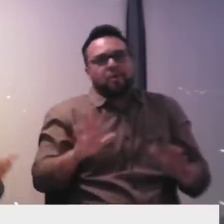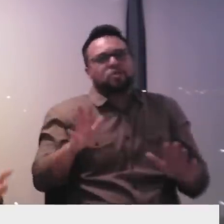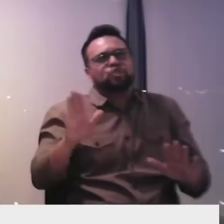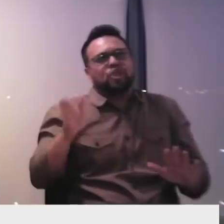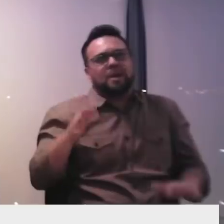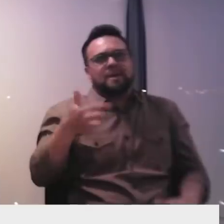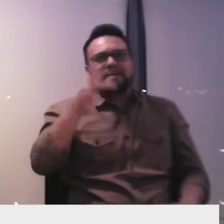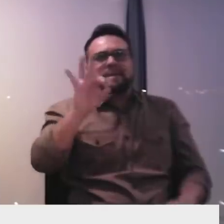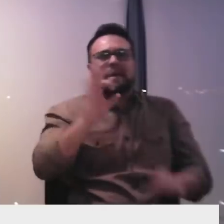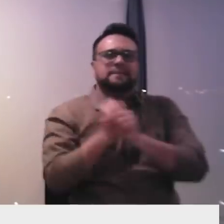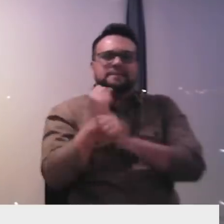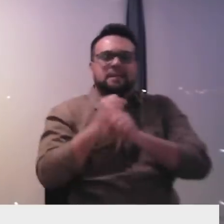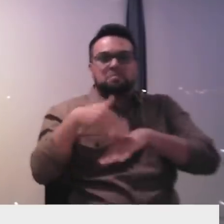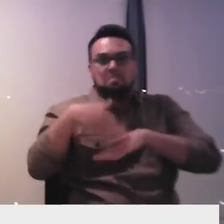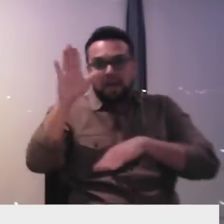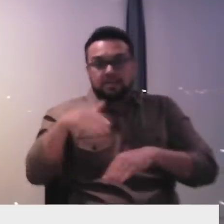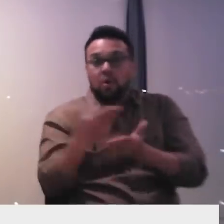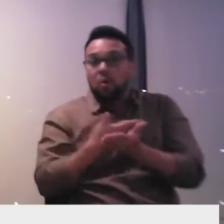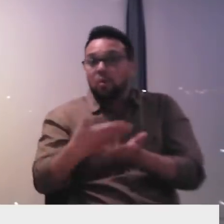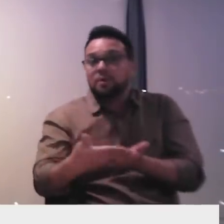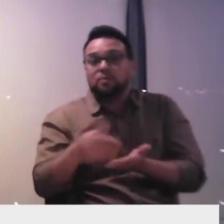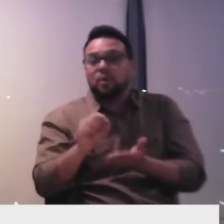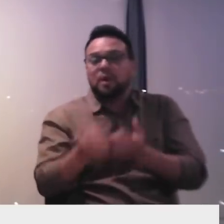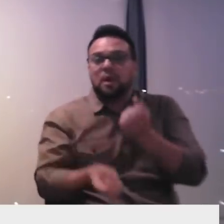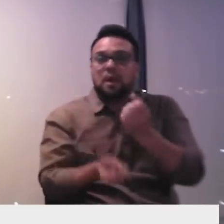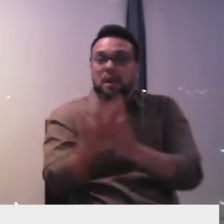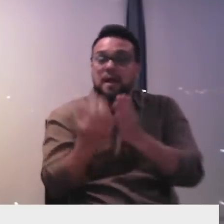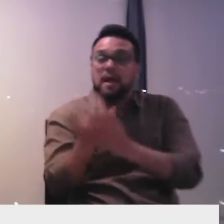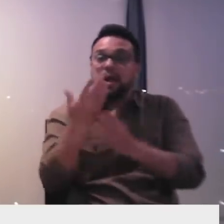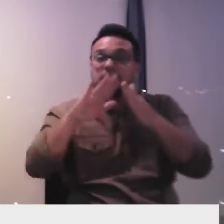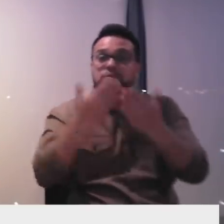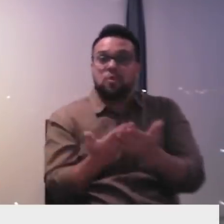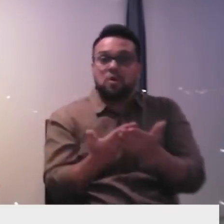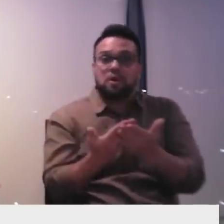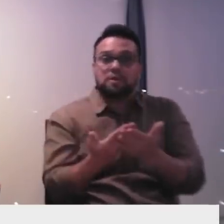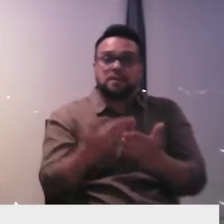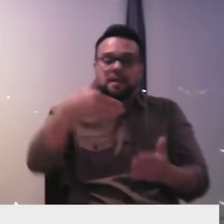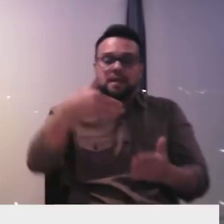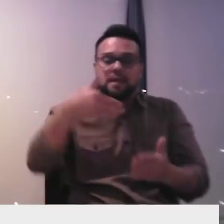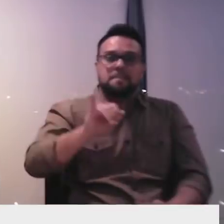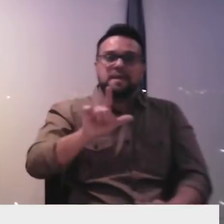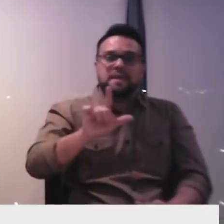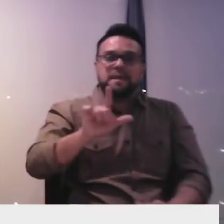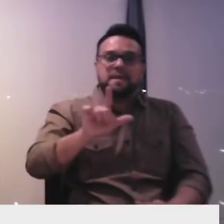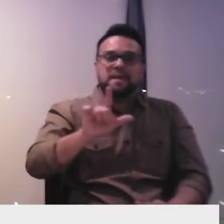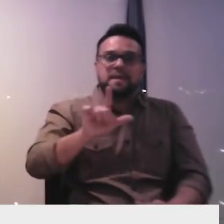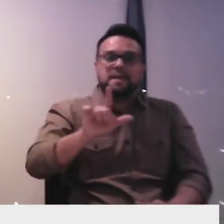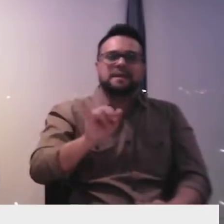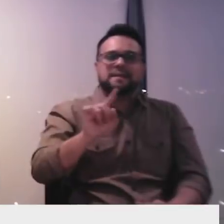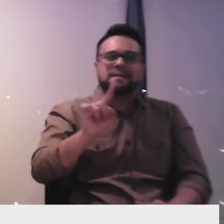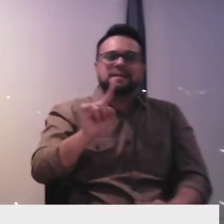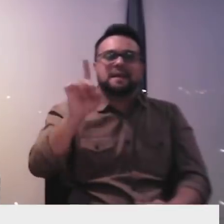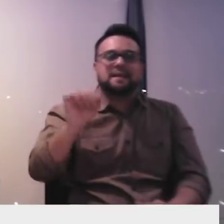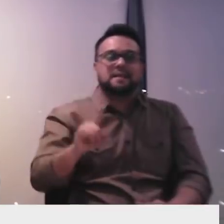10 anos, um pouco mais. Começaram a criar as escolas ditas militarizadas. Aquela que o